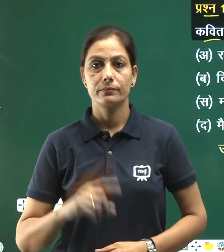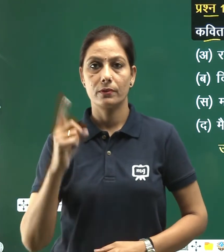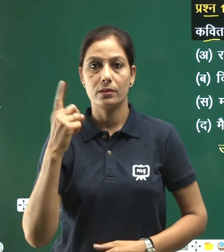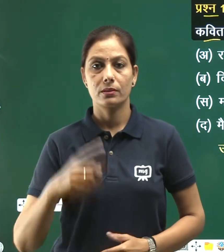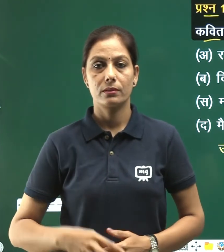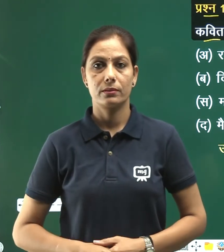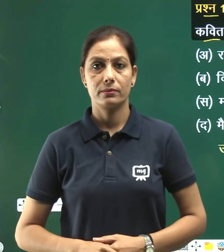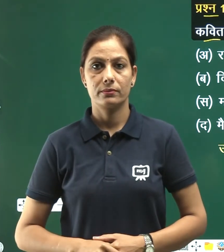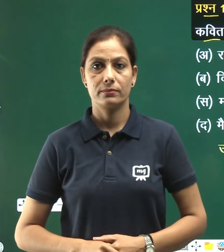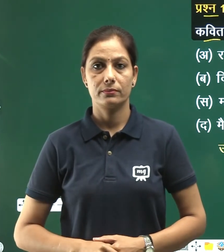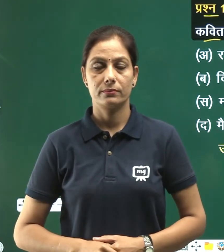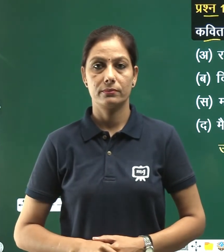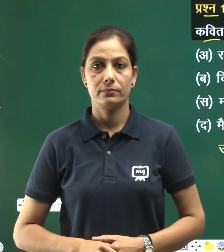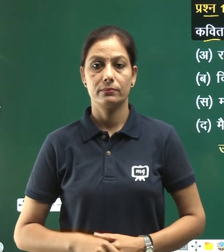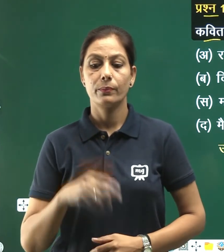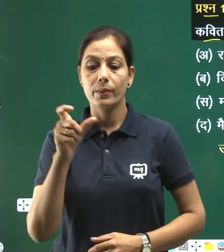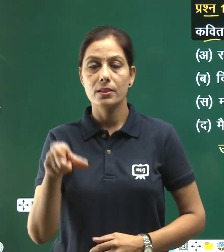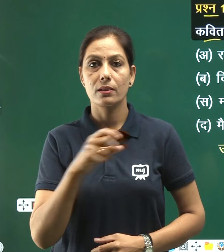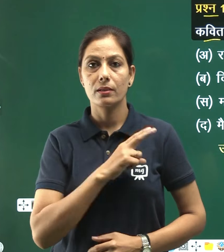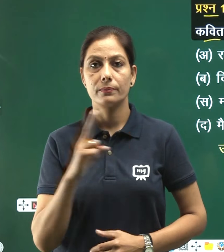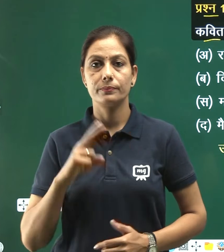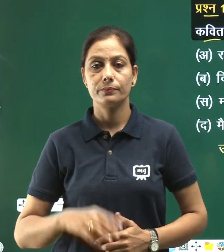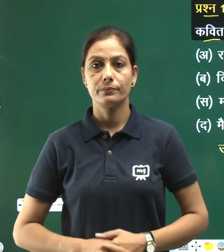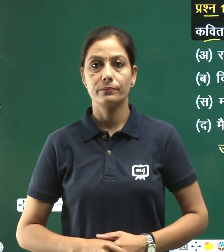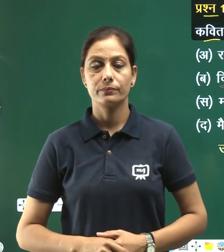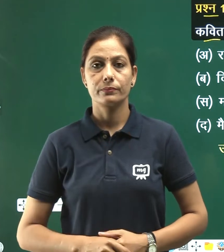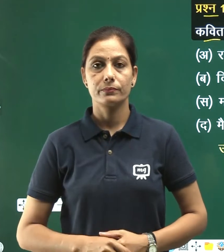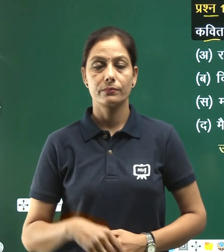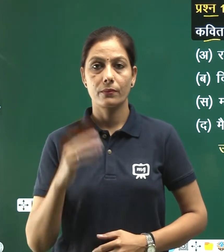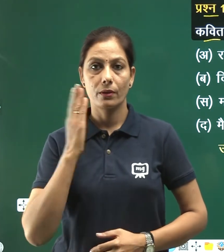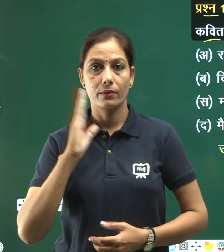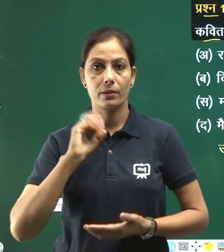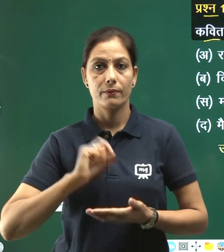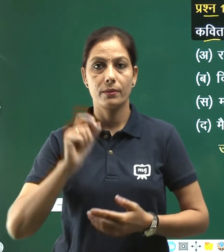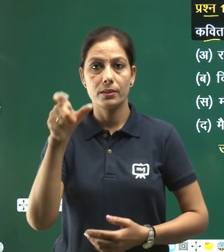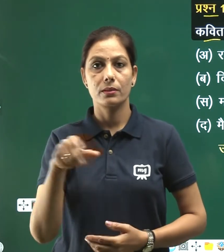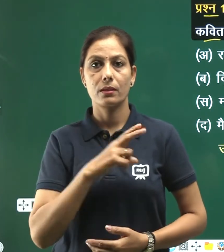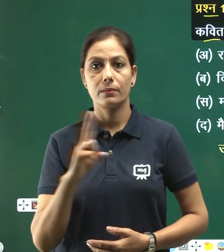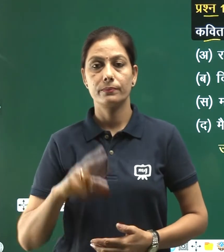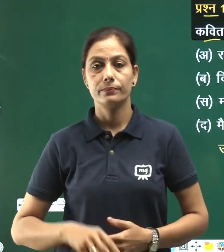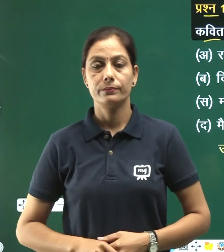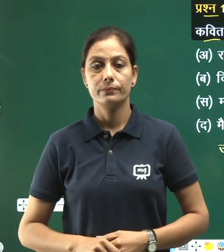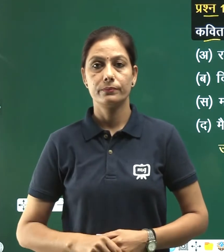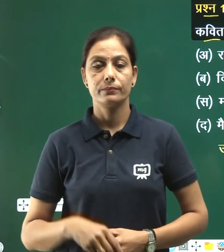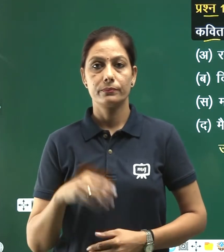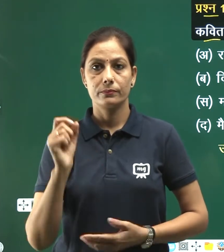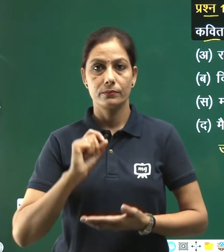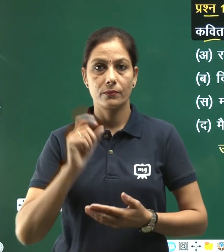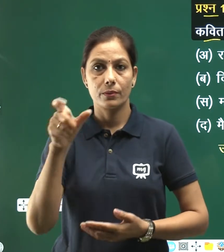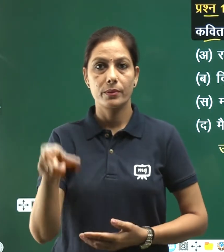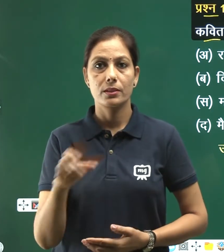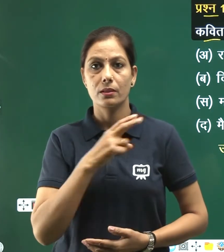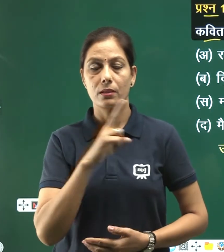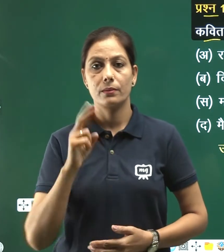पहला रघुवीर सहाय, दूसरा दिनकर, तीसरा माखनलाल